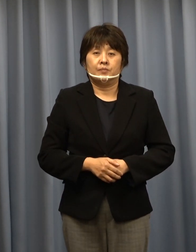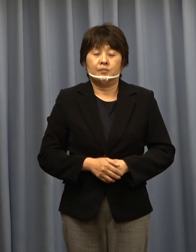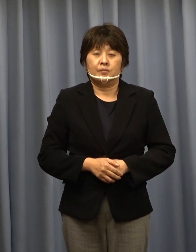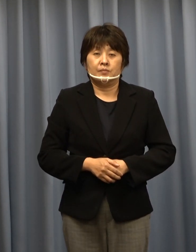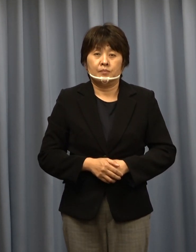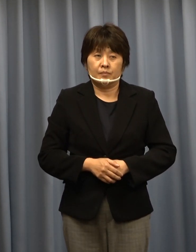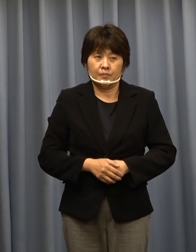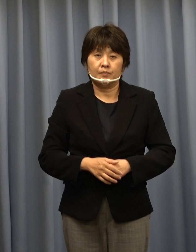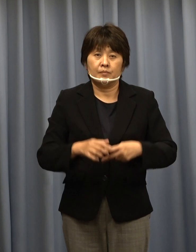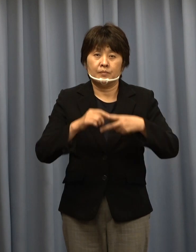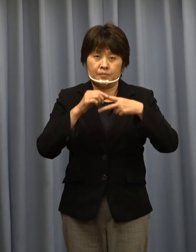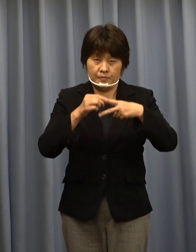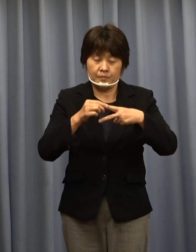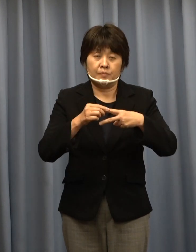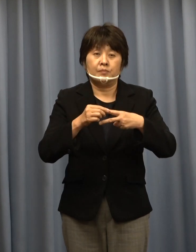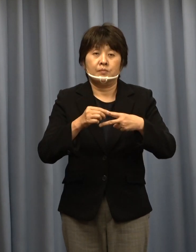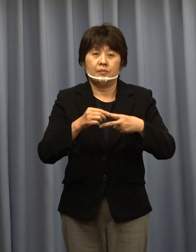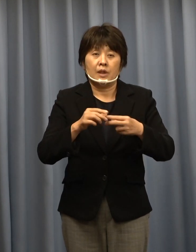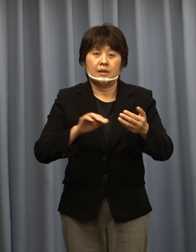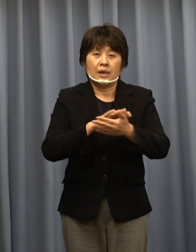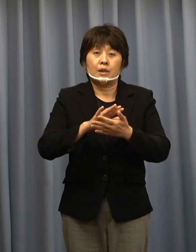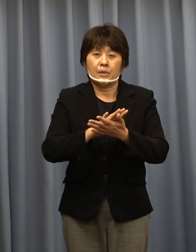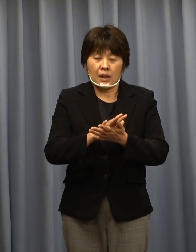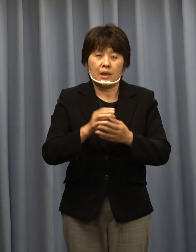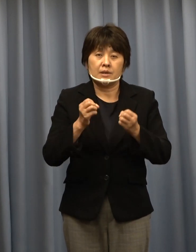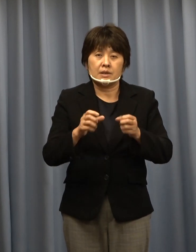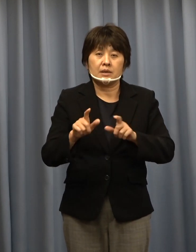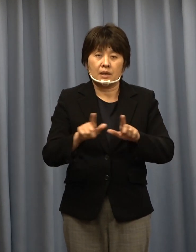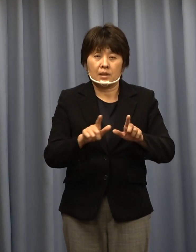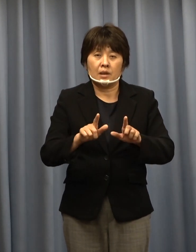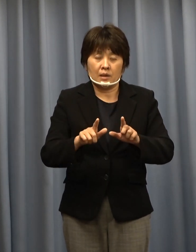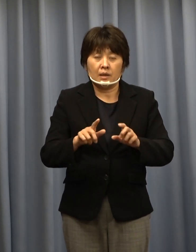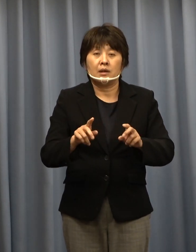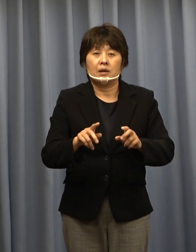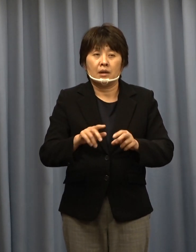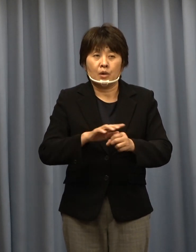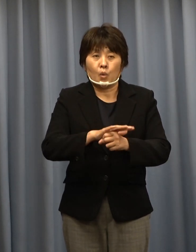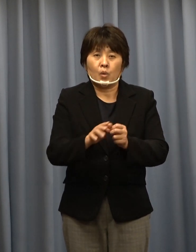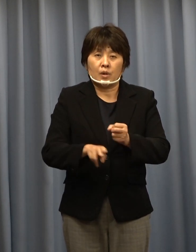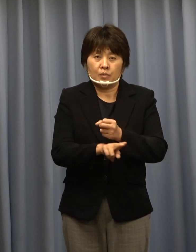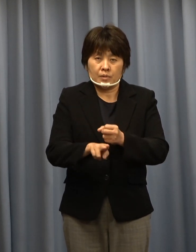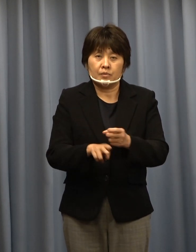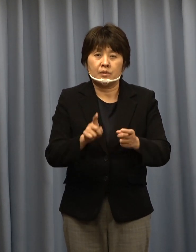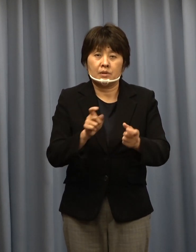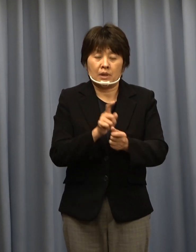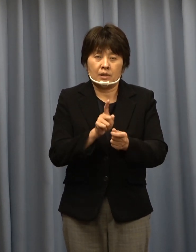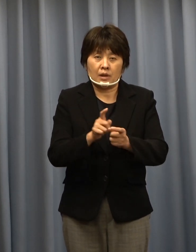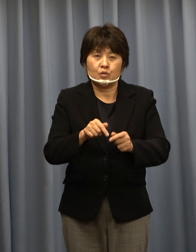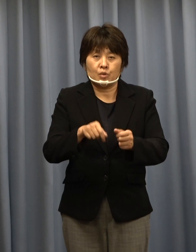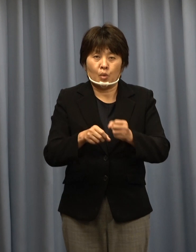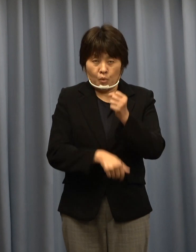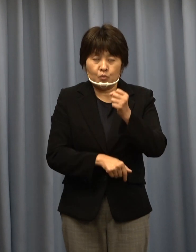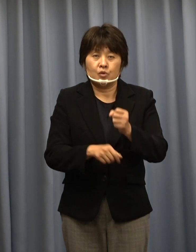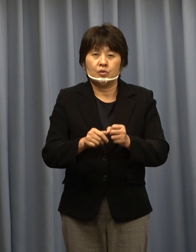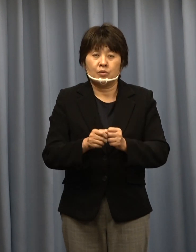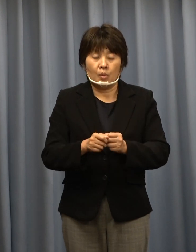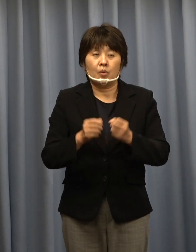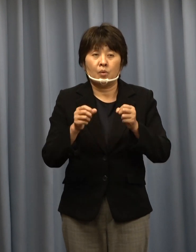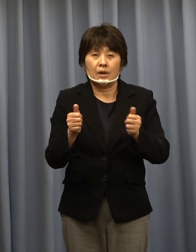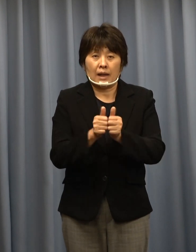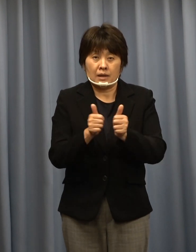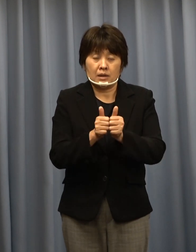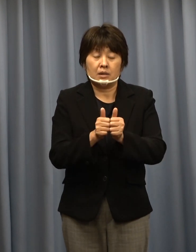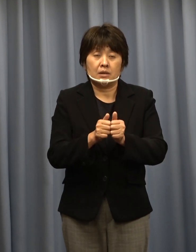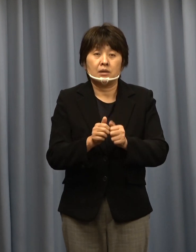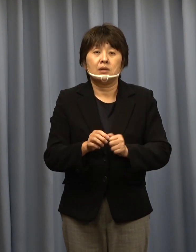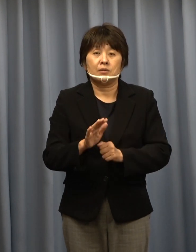ず最初の、埼玉県新型感染症専門家会合でありますけれども、我々の方から、